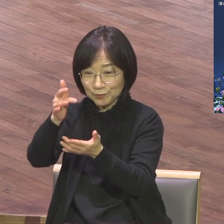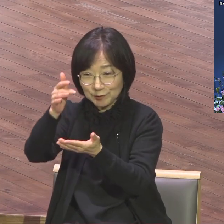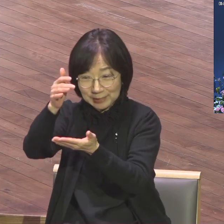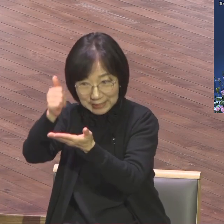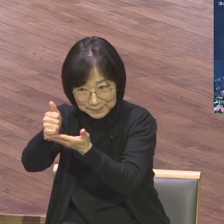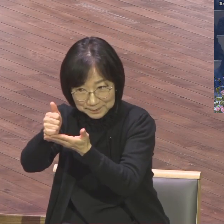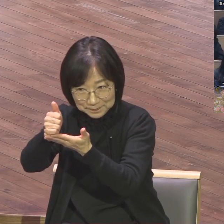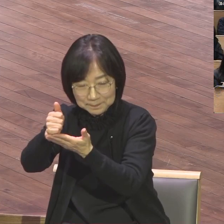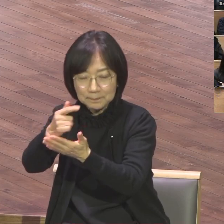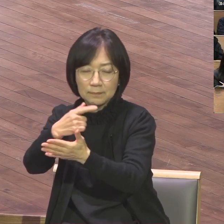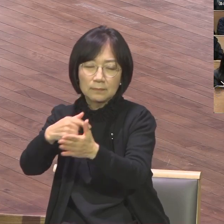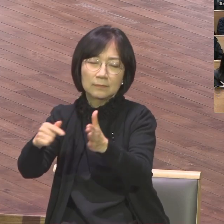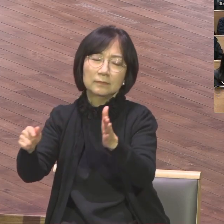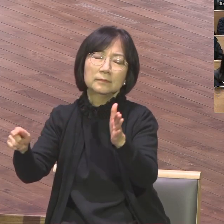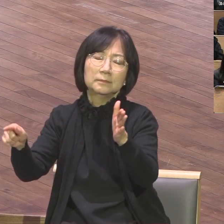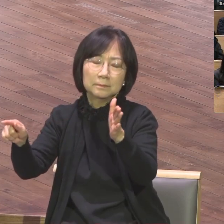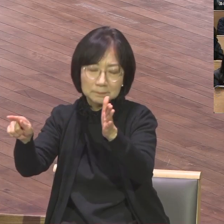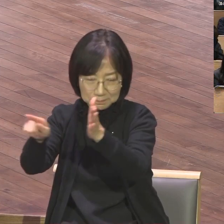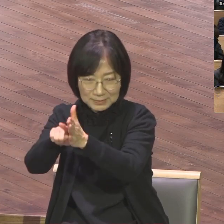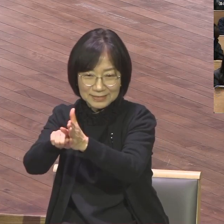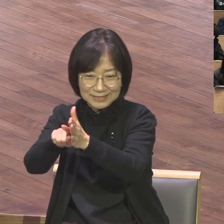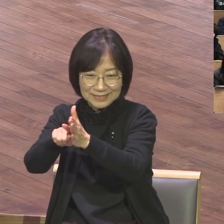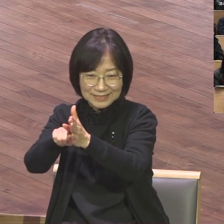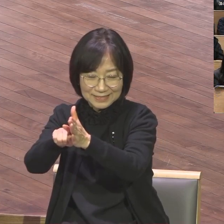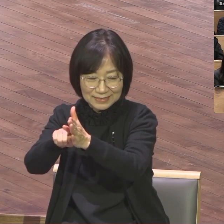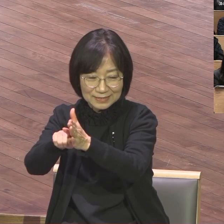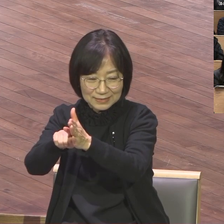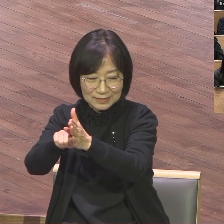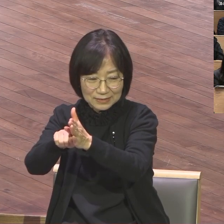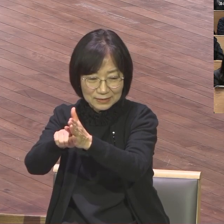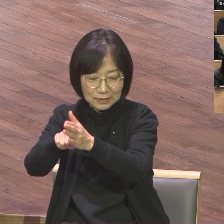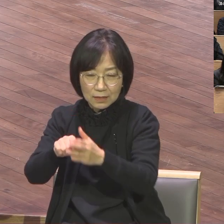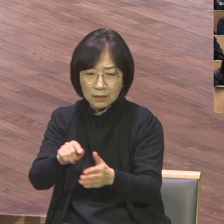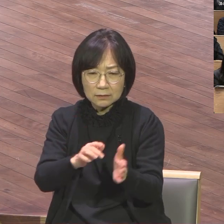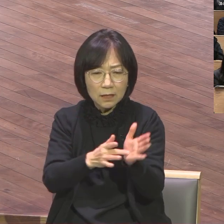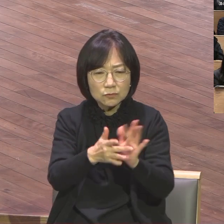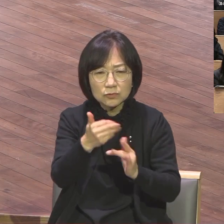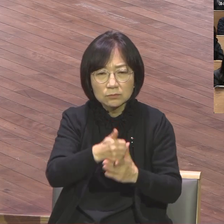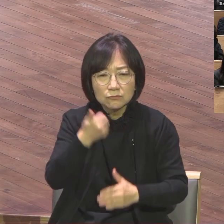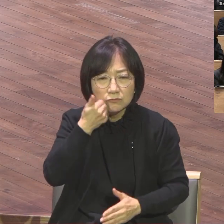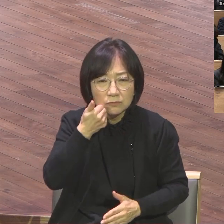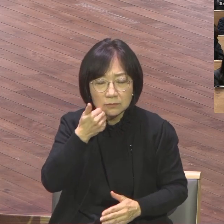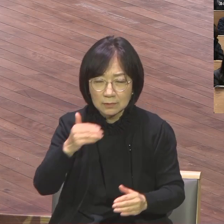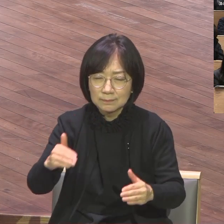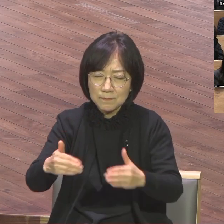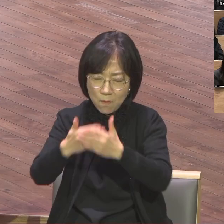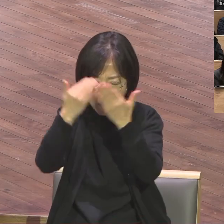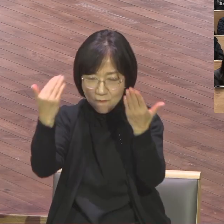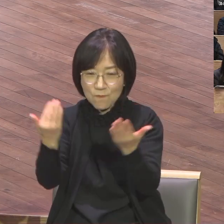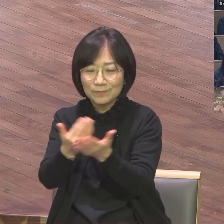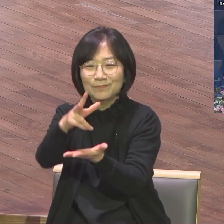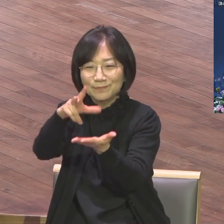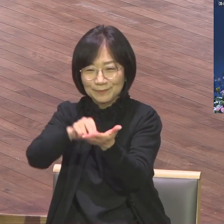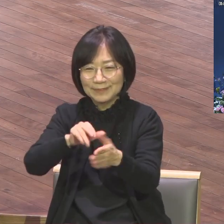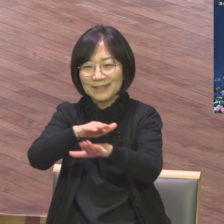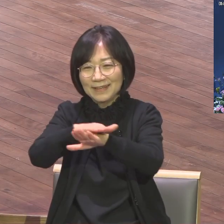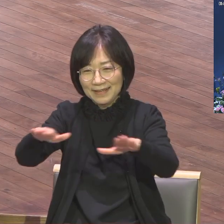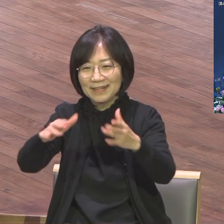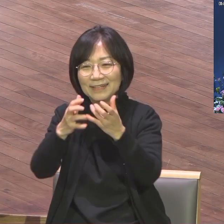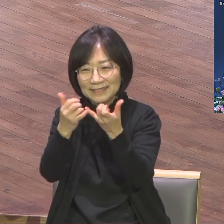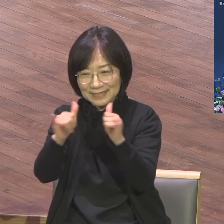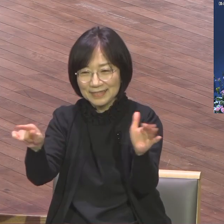예수님을 믿으라는 거예요. 예수님 뭘 믿으란 말이냐? 모든 문제 해결자. 모든 문제